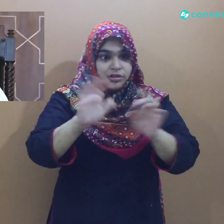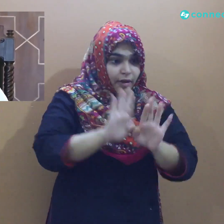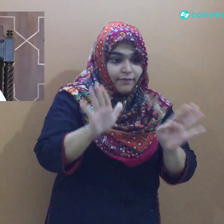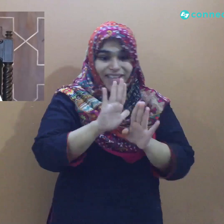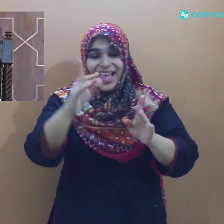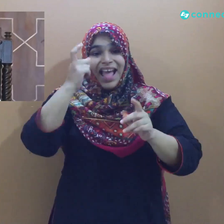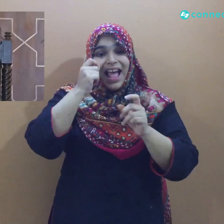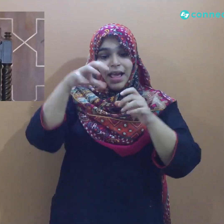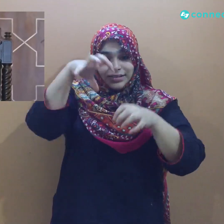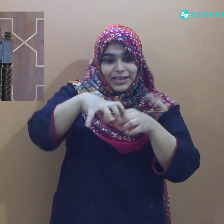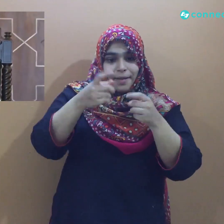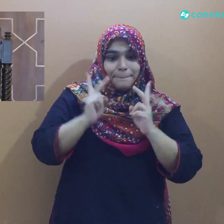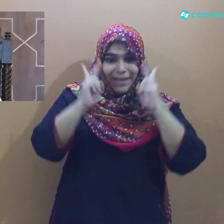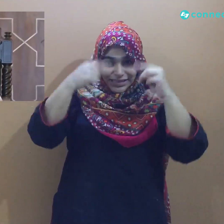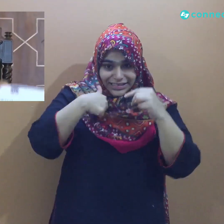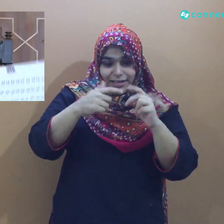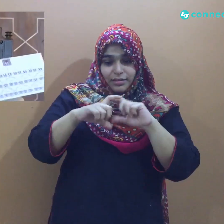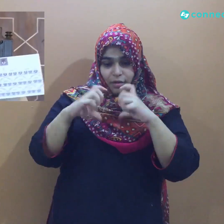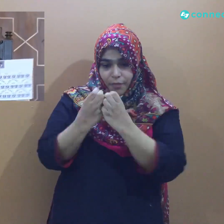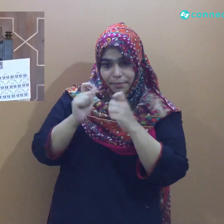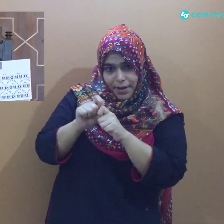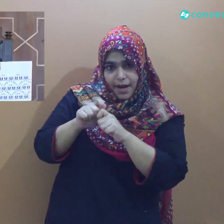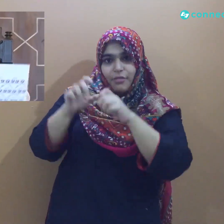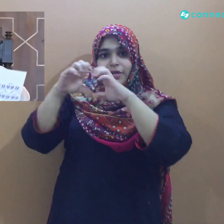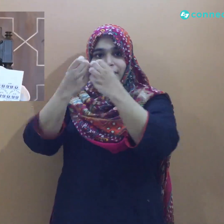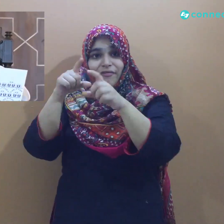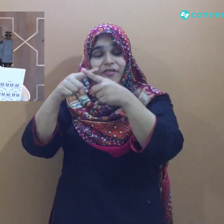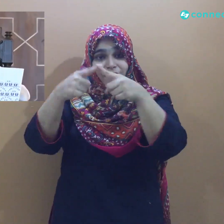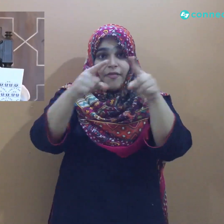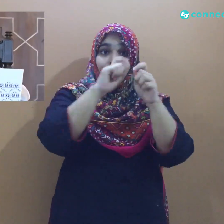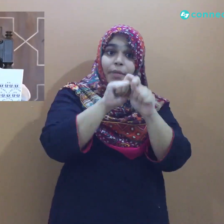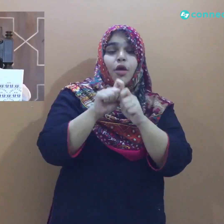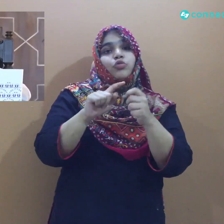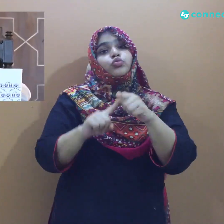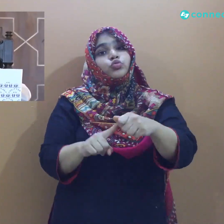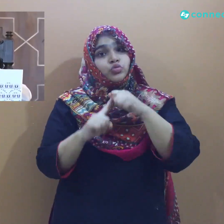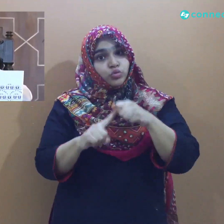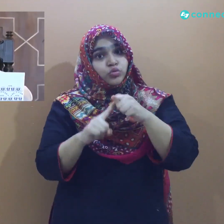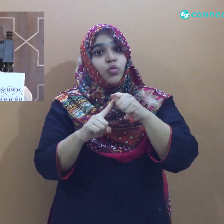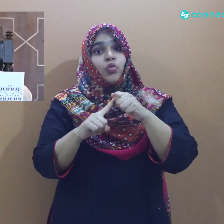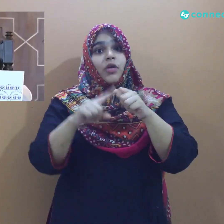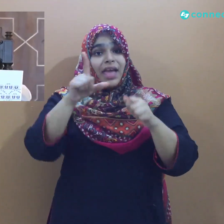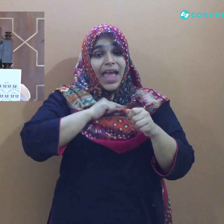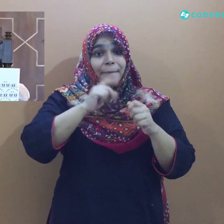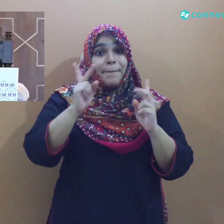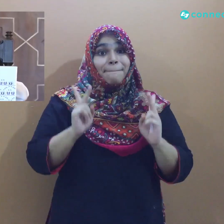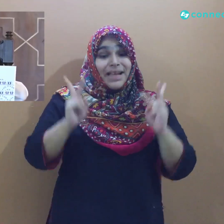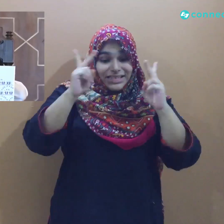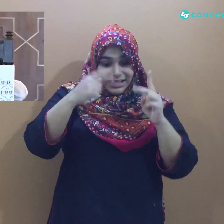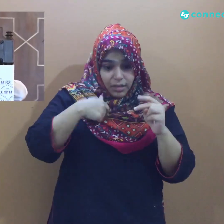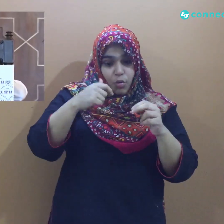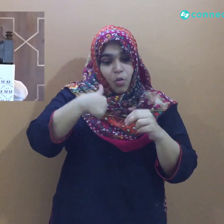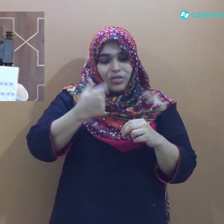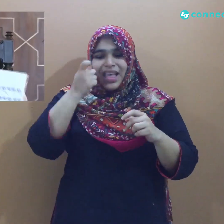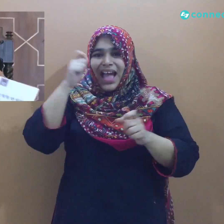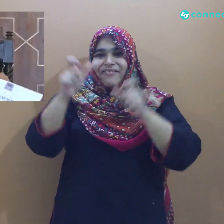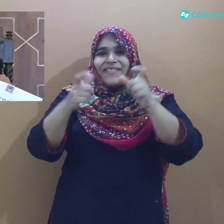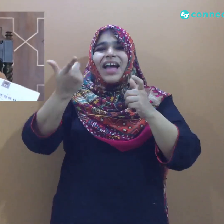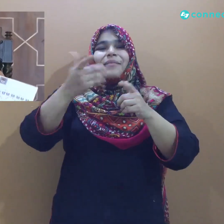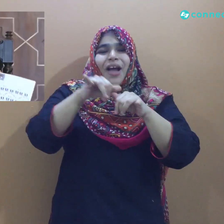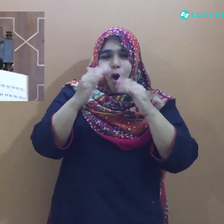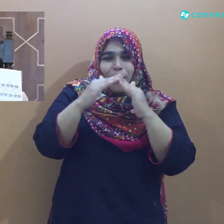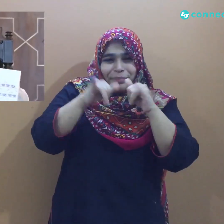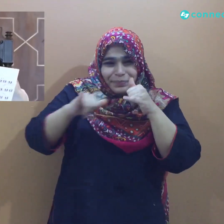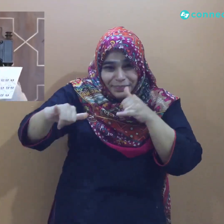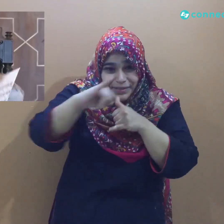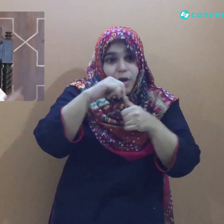یقینی بنا سکے، اور ان نشانات کو انتظامیہ، ایڈمنسٹریشن یا مسجد کی انتظامیہ، محلے کے لوگ اس کا